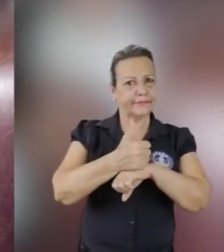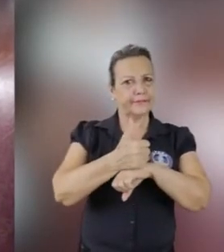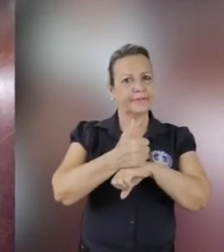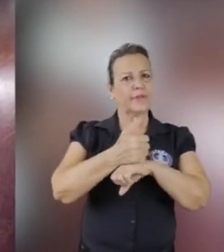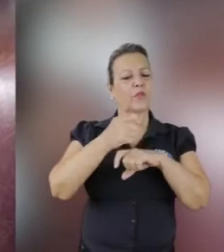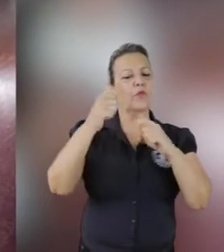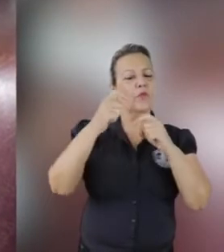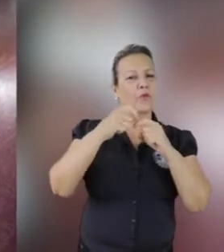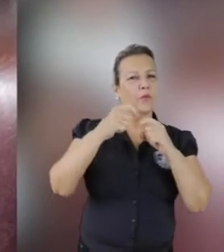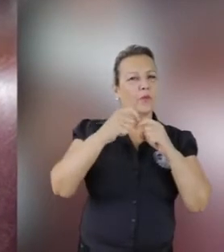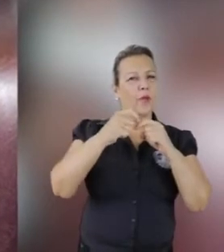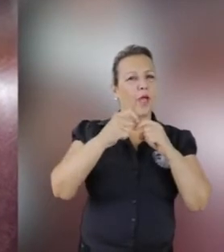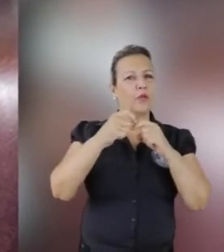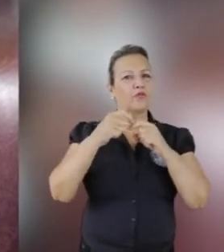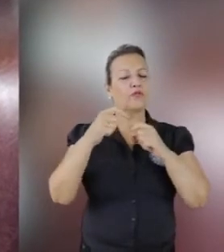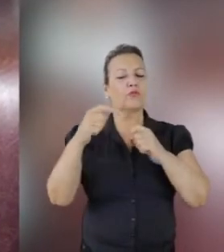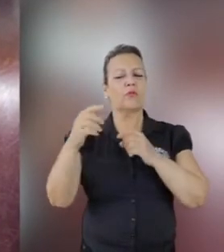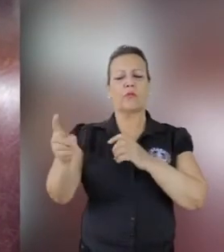o pediatra